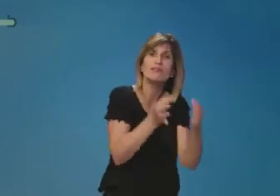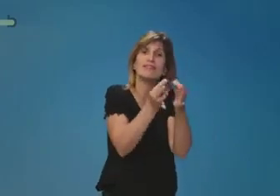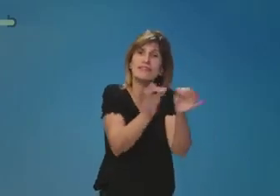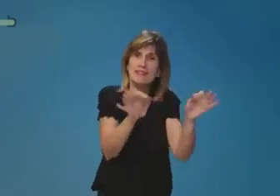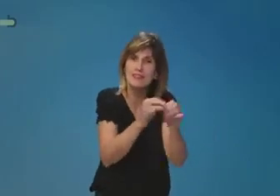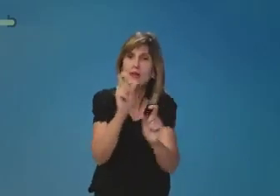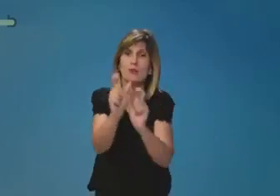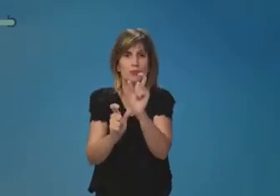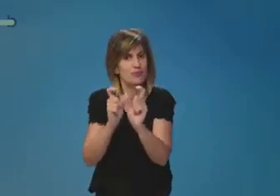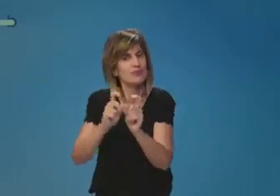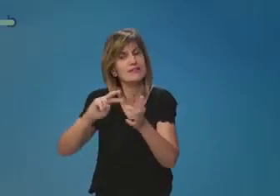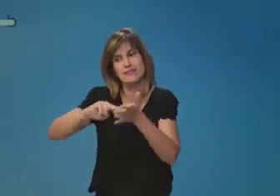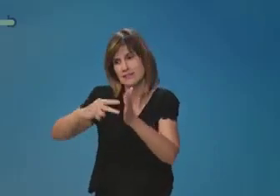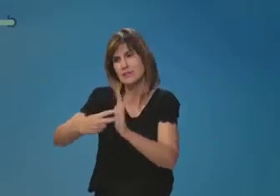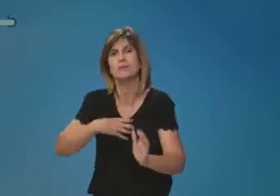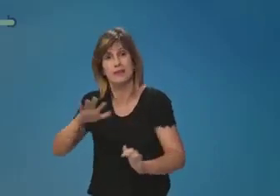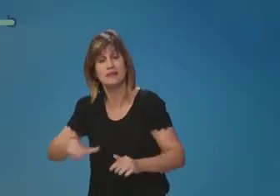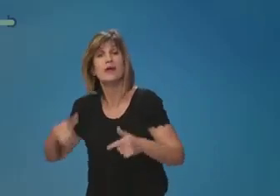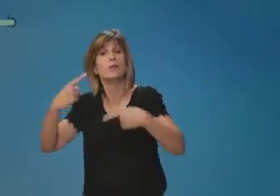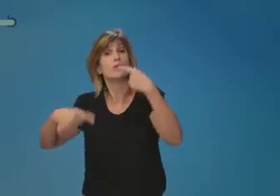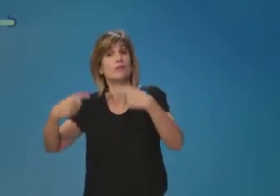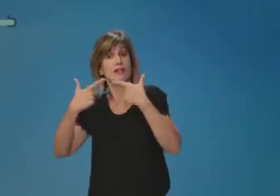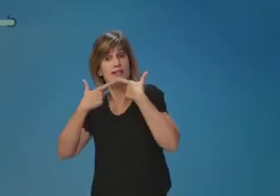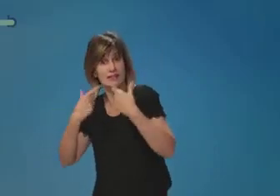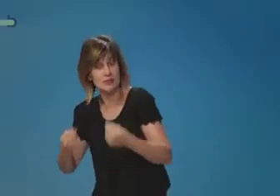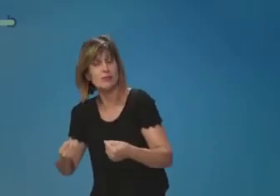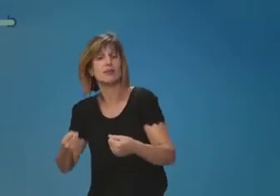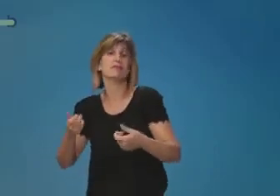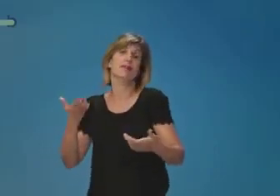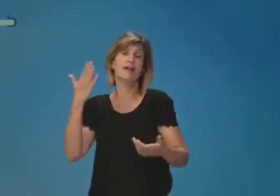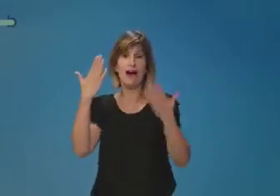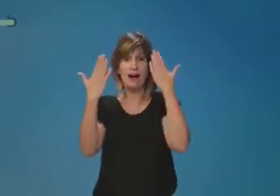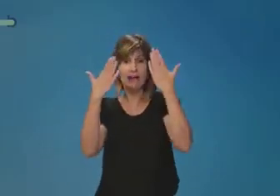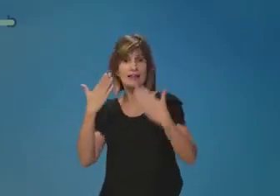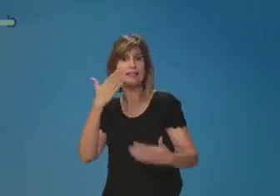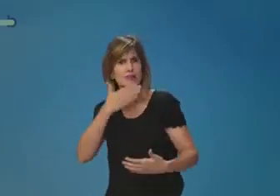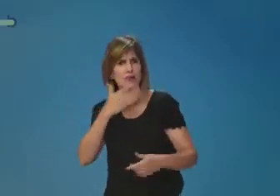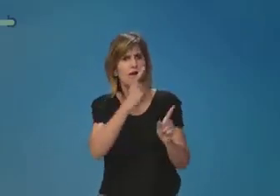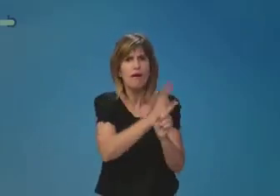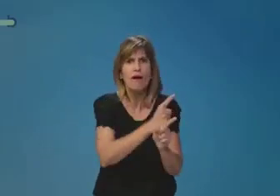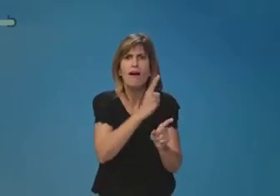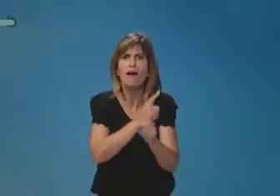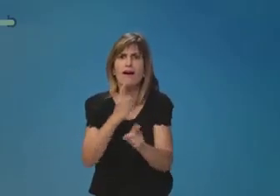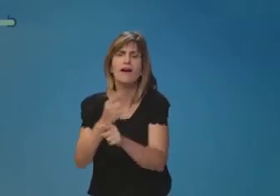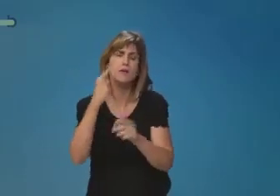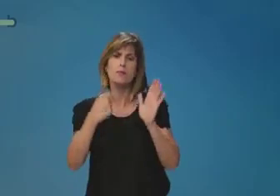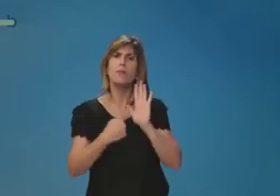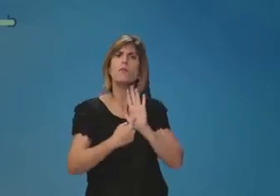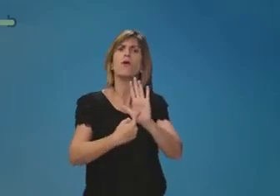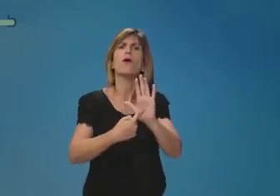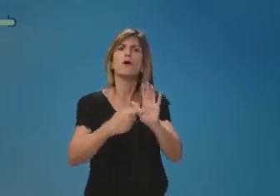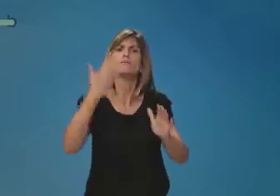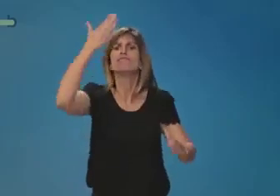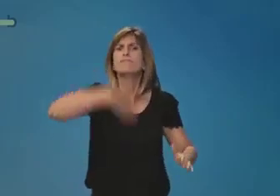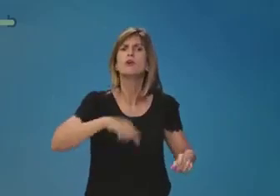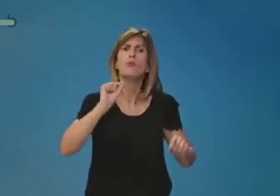sintaxe, morfologia, semântica pragmática, políticas linguísticas e análise do discurso. descobertas que comprovam que a Libras